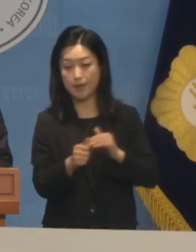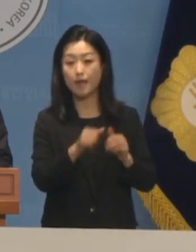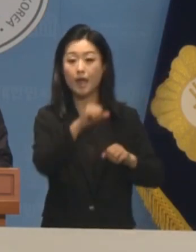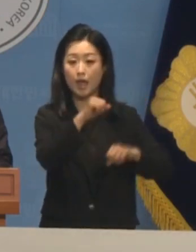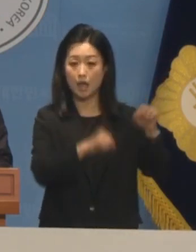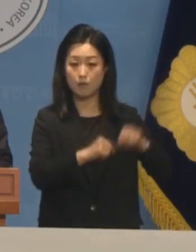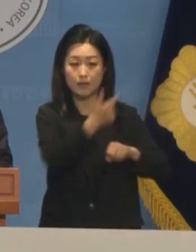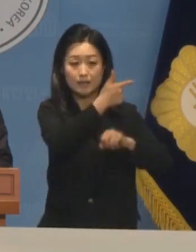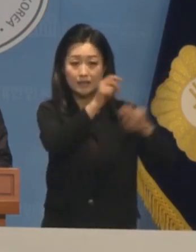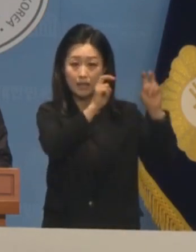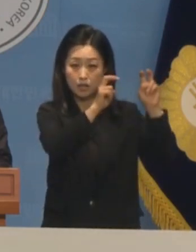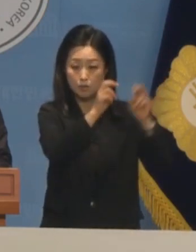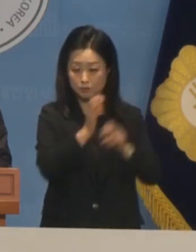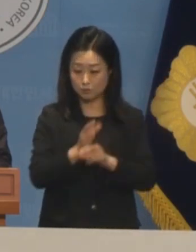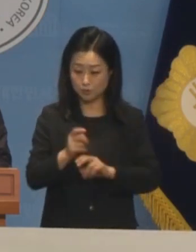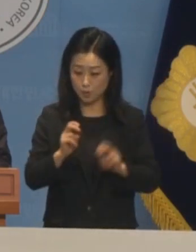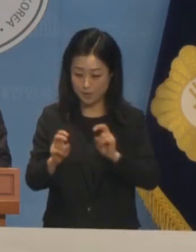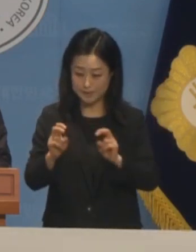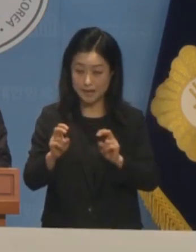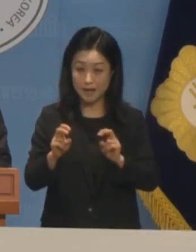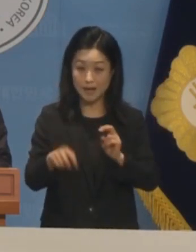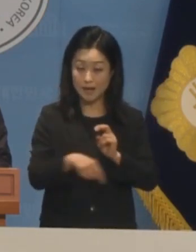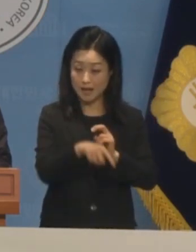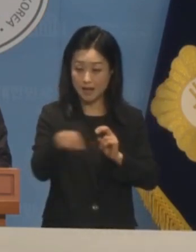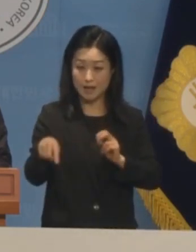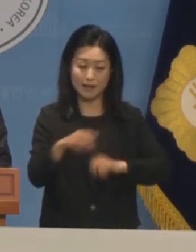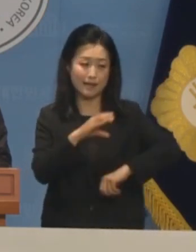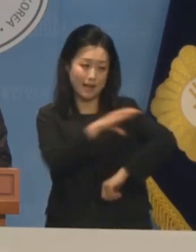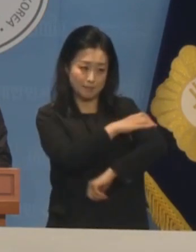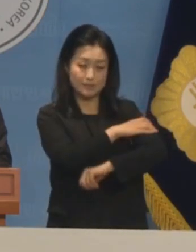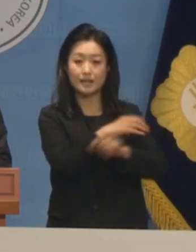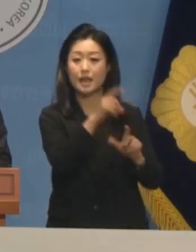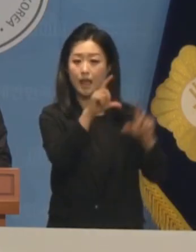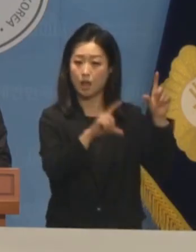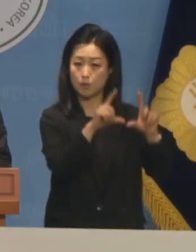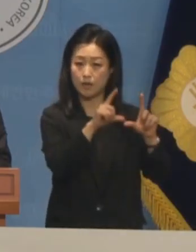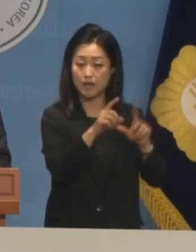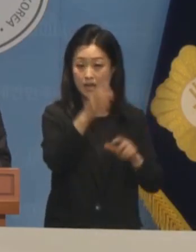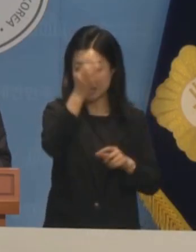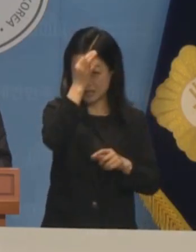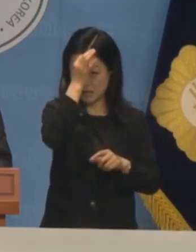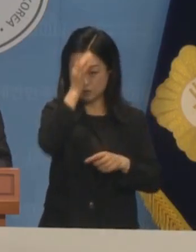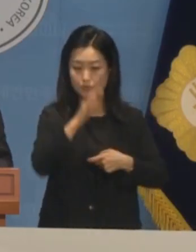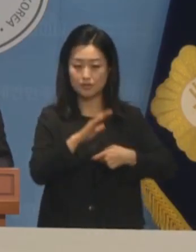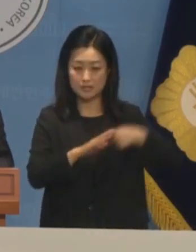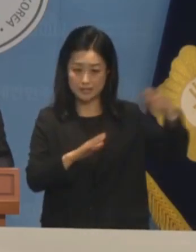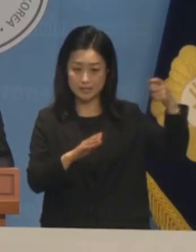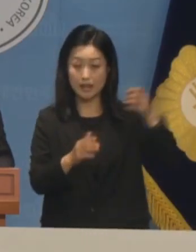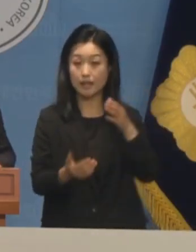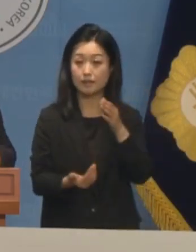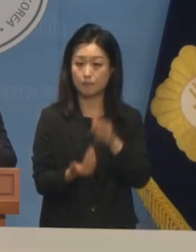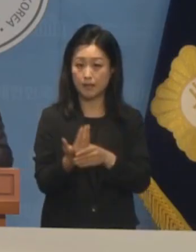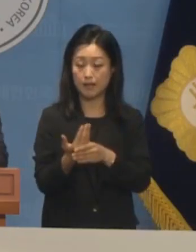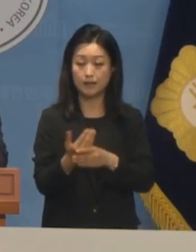재벌 대기업의 중소기업에 대한 전형적 갑질이자 기술 침탈